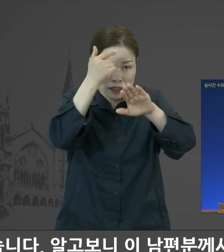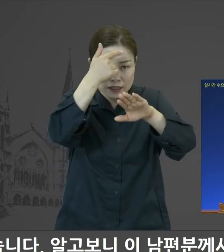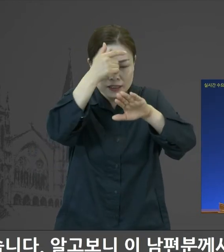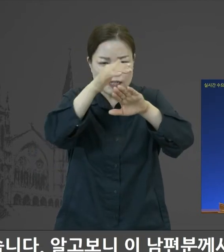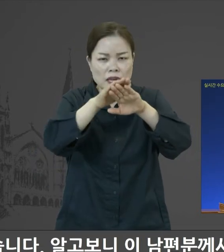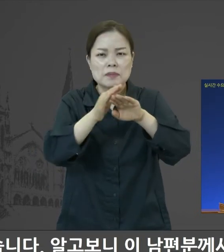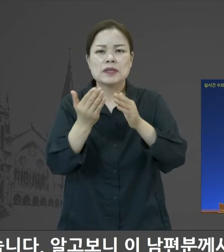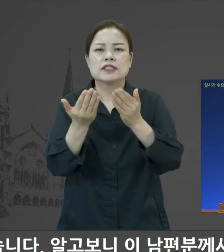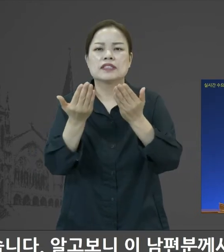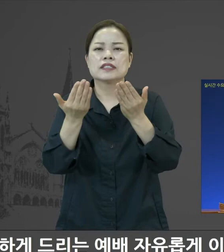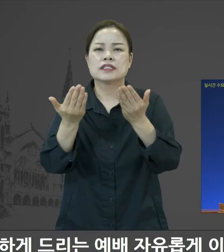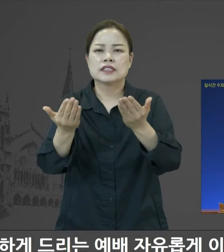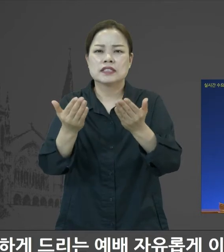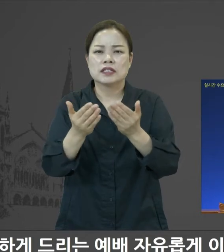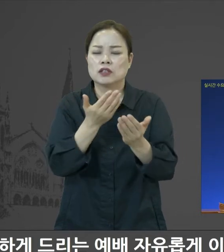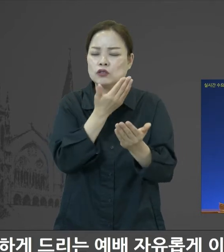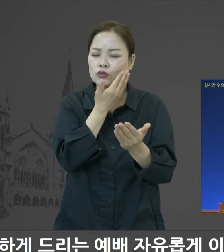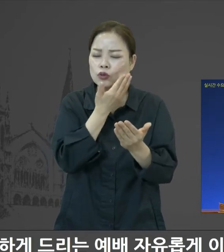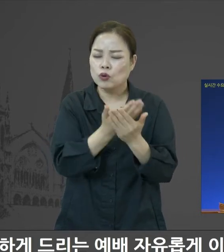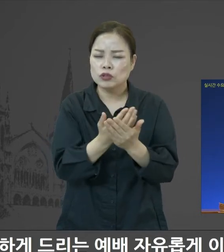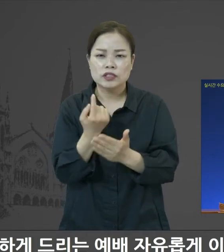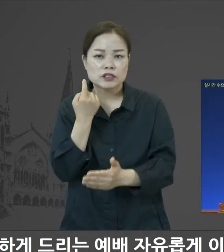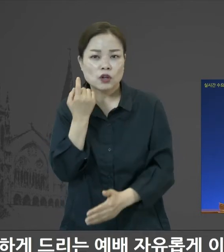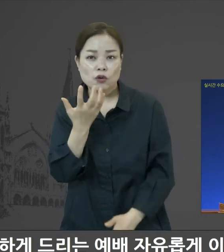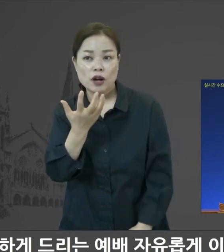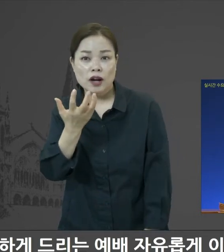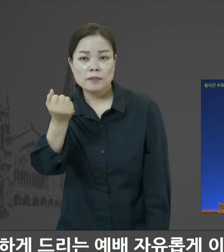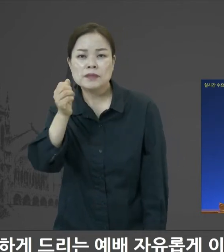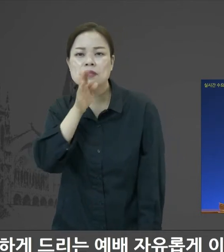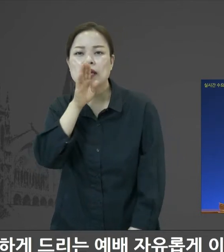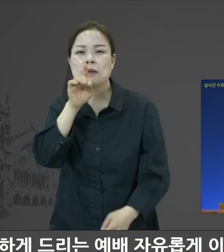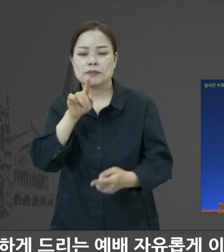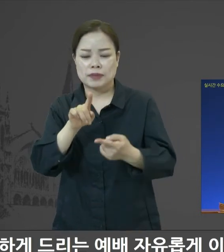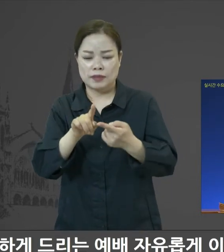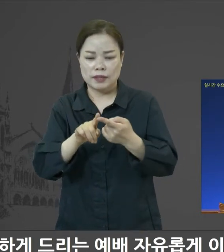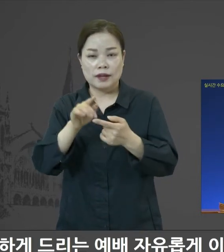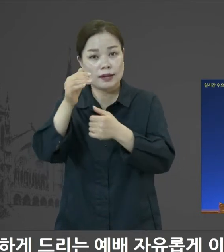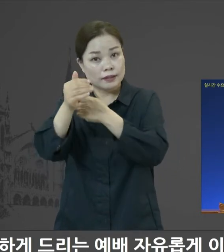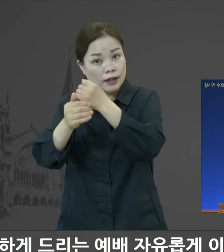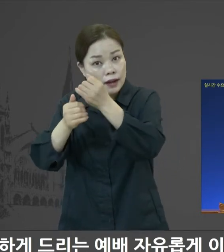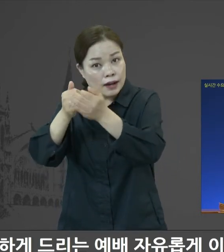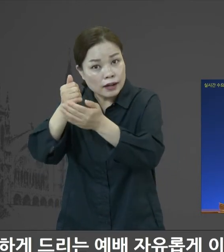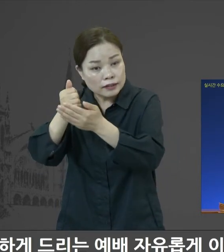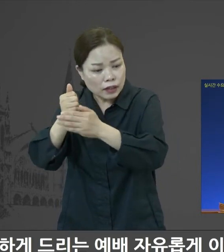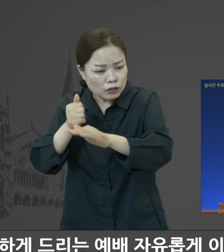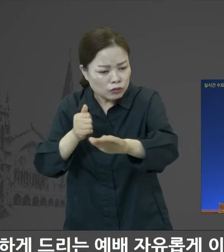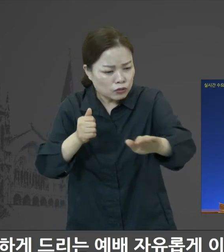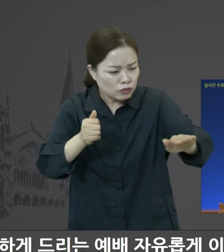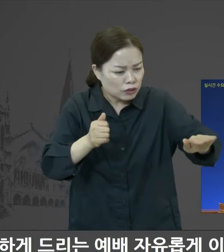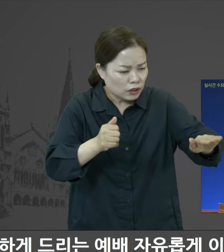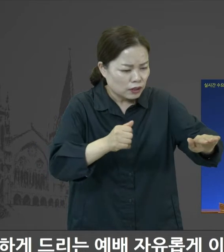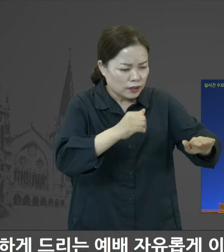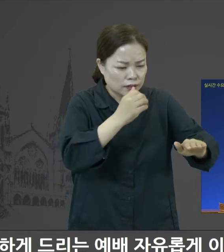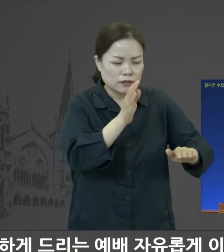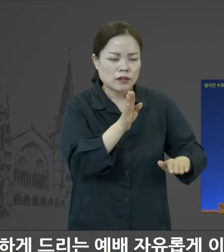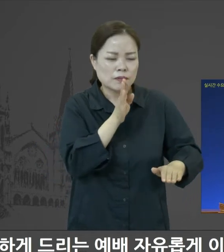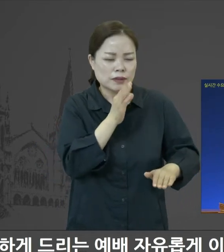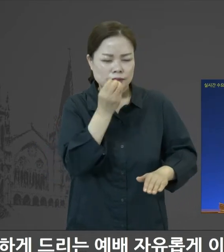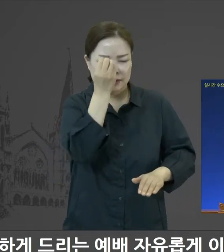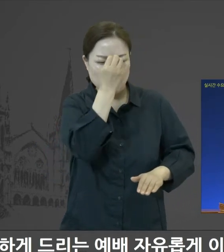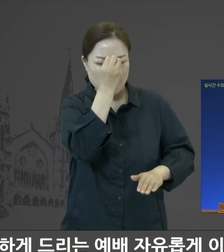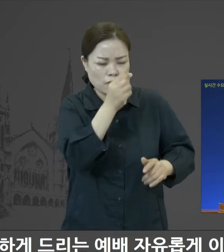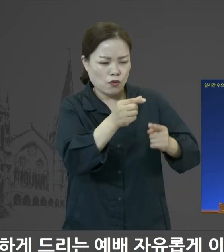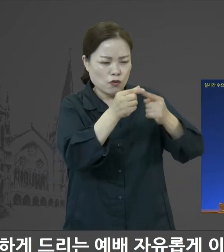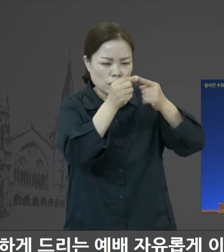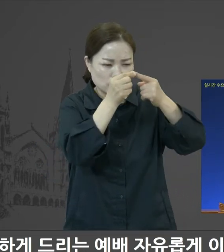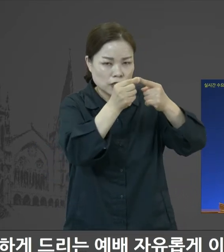여러분, 존귀 영광을 받으시기에 합당한 하나님께 우리의 최상의 가치를